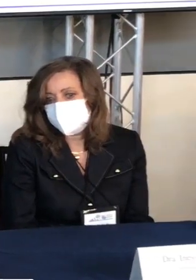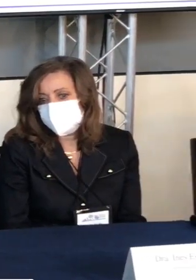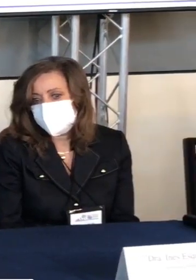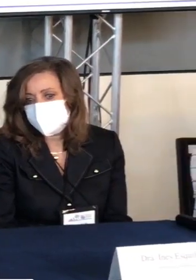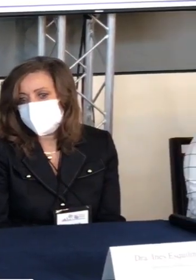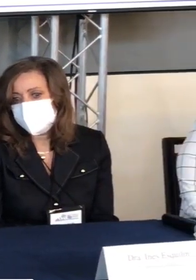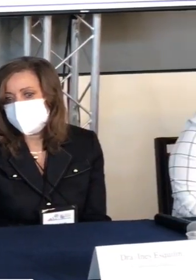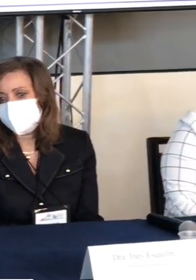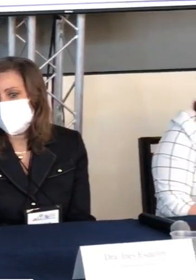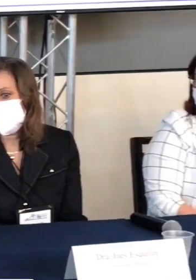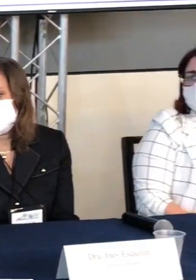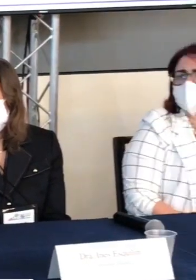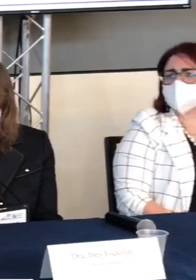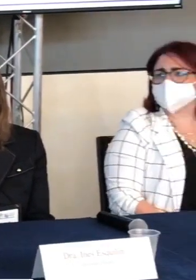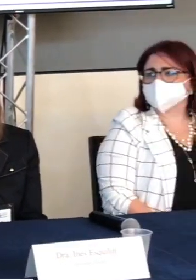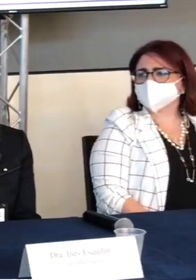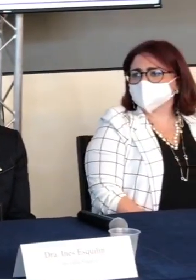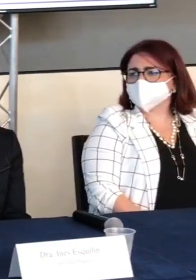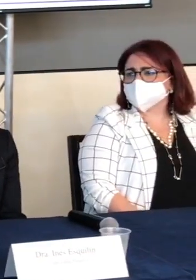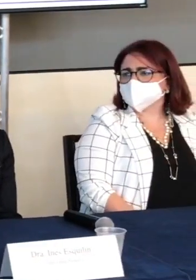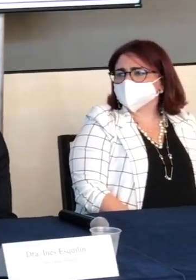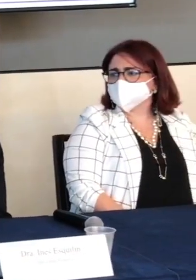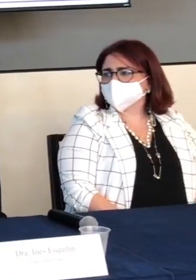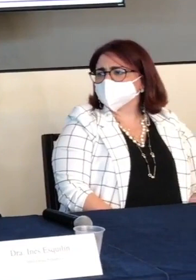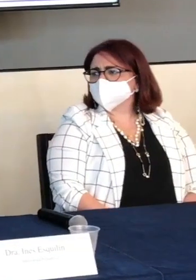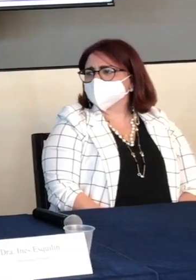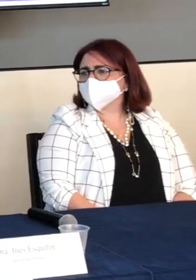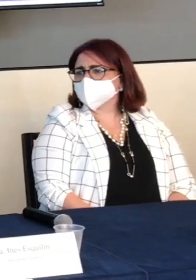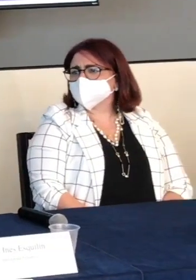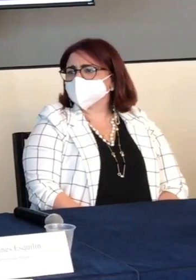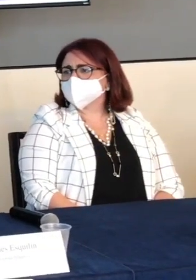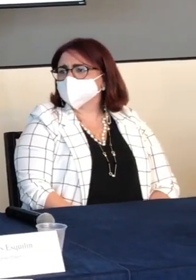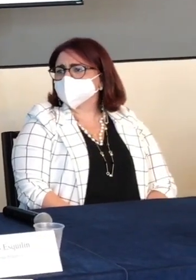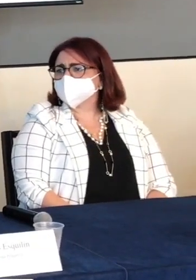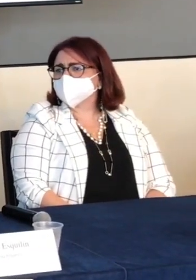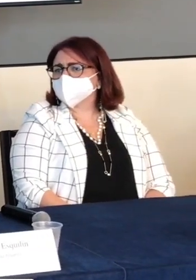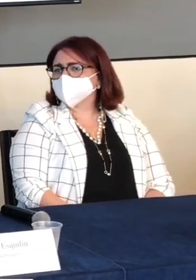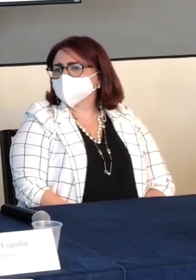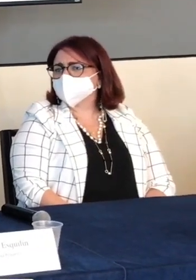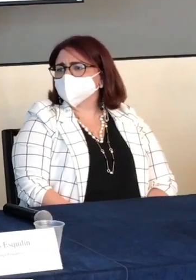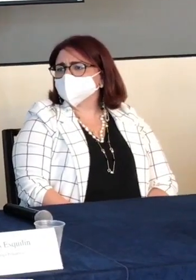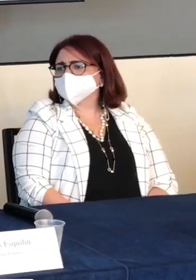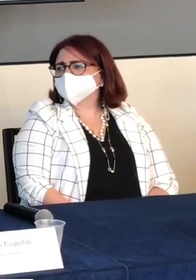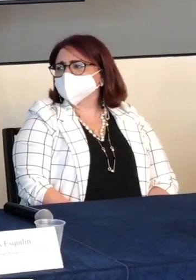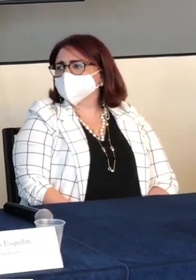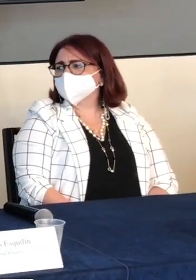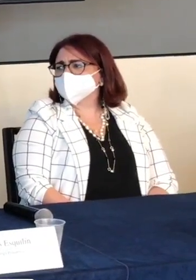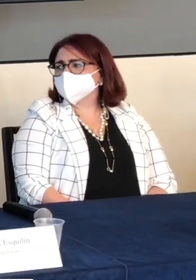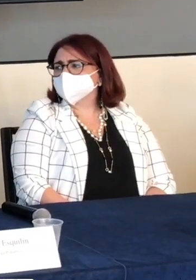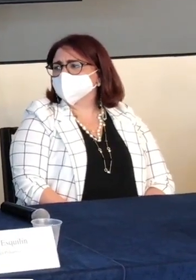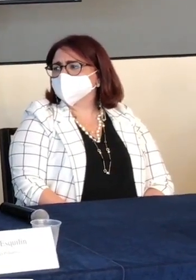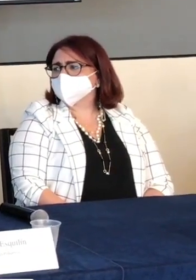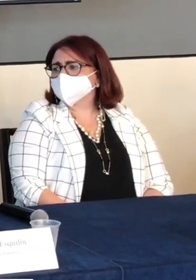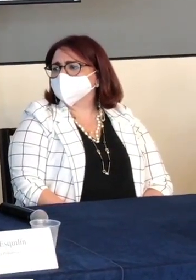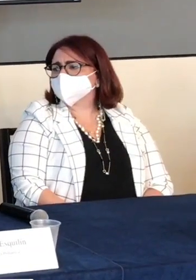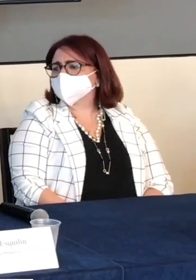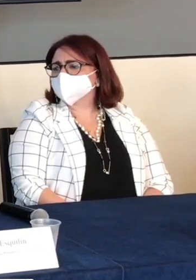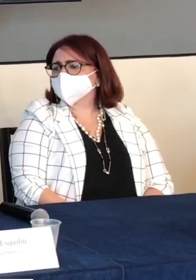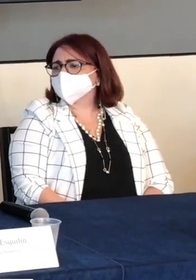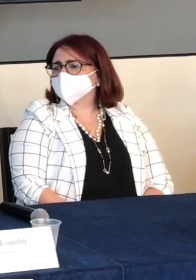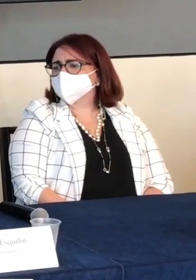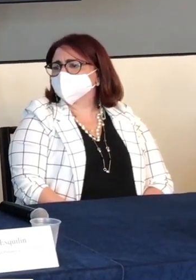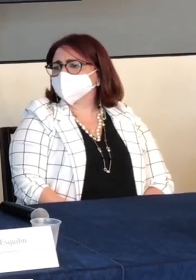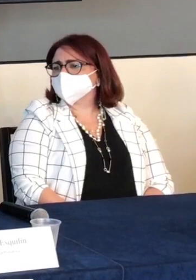telesalud. Y se hace bien difícil, se nos hizo bien difícil y los números en las oficinas escaseaban los